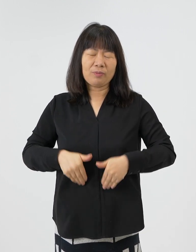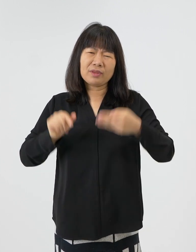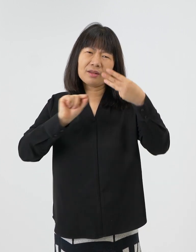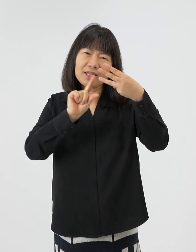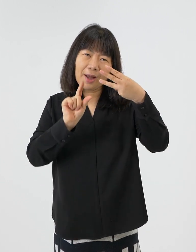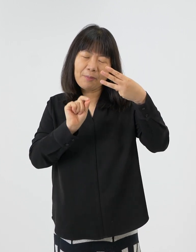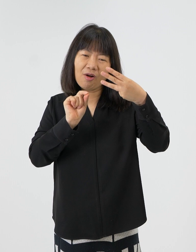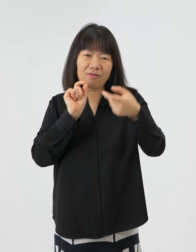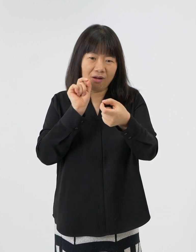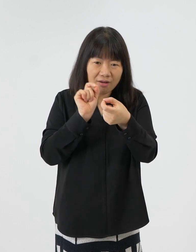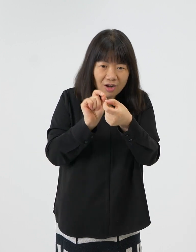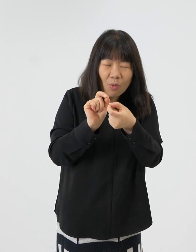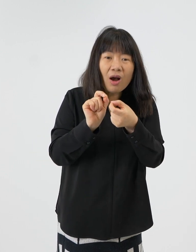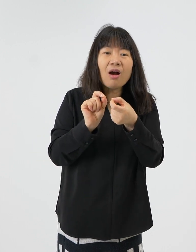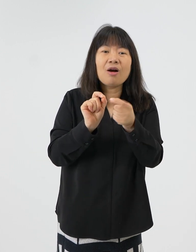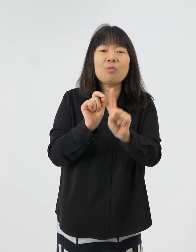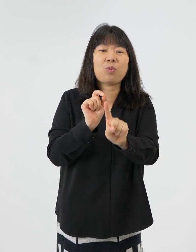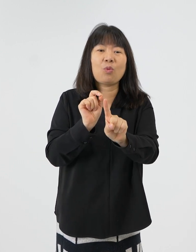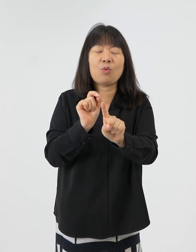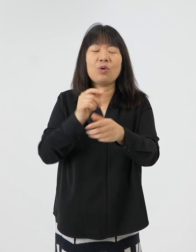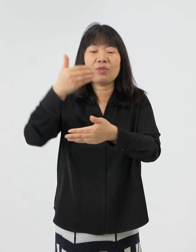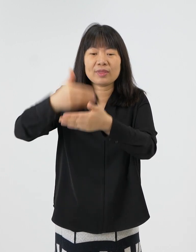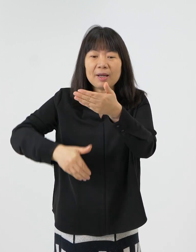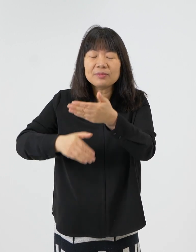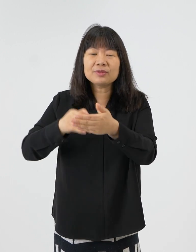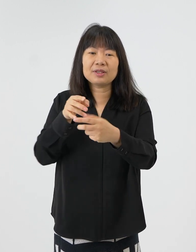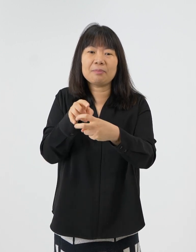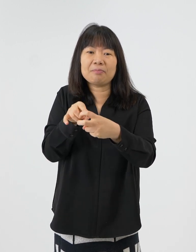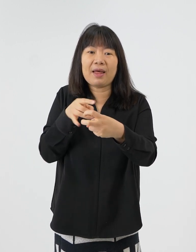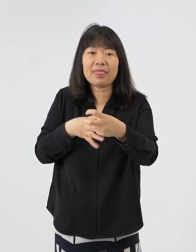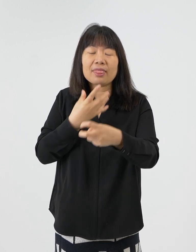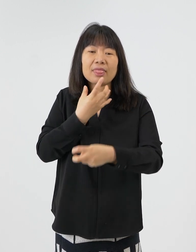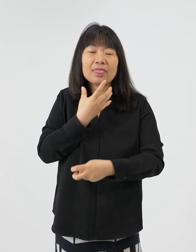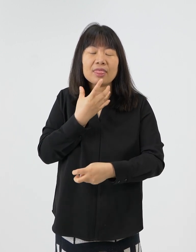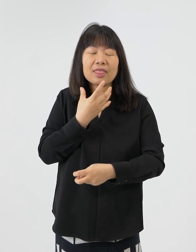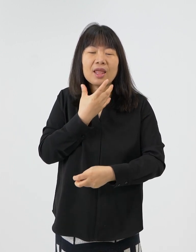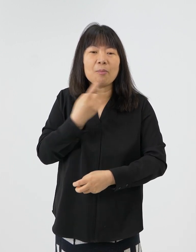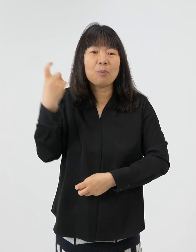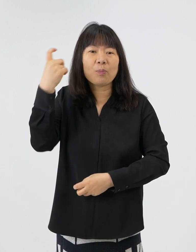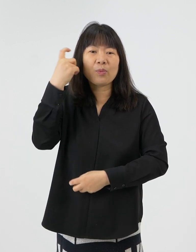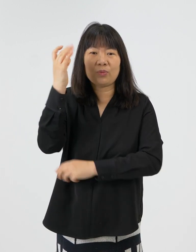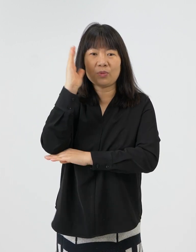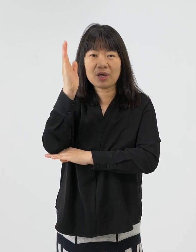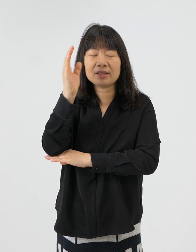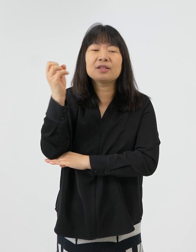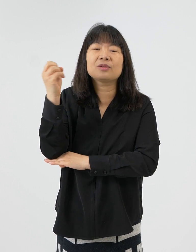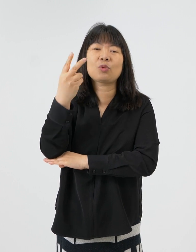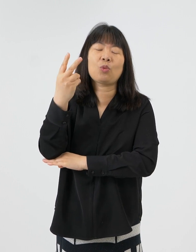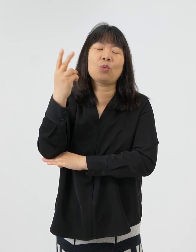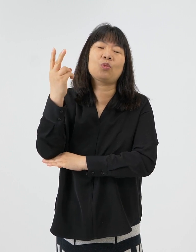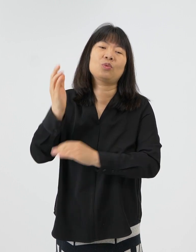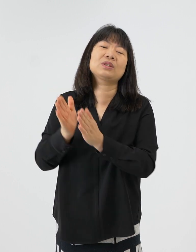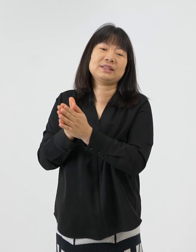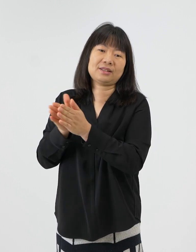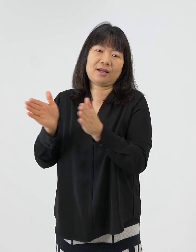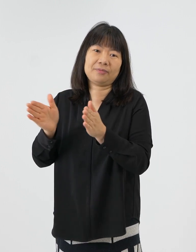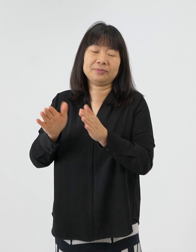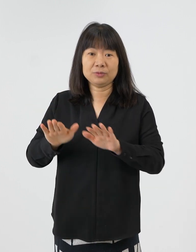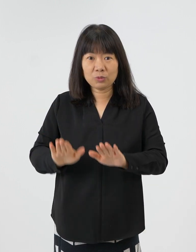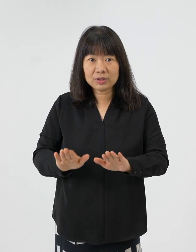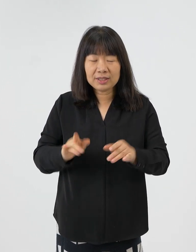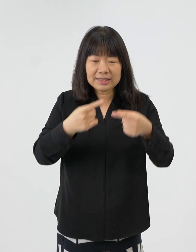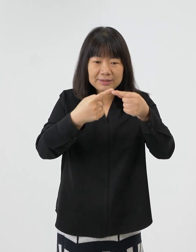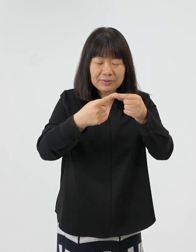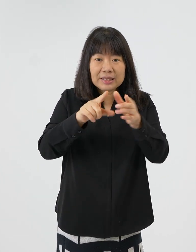마태복음 나머지 부분을 강해를 시작하도록 하겠습니다. 오늘 첫 번째 시간이